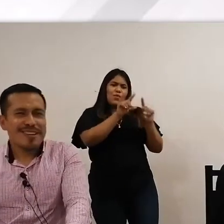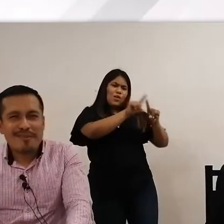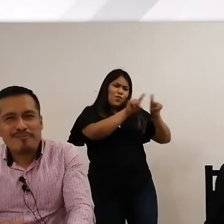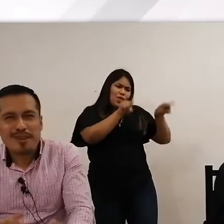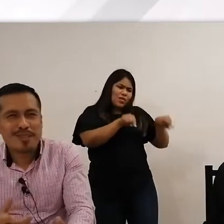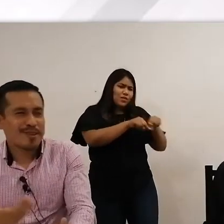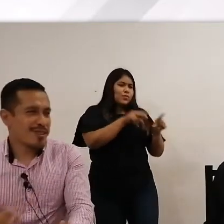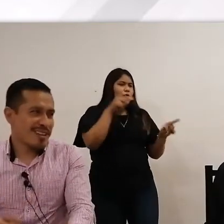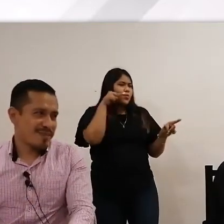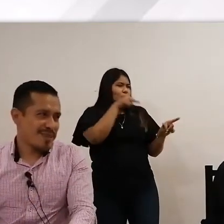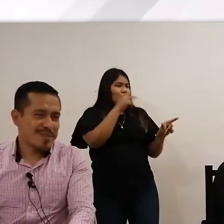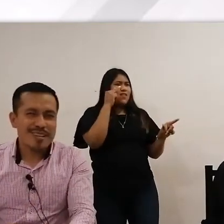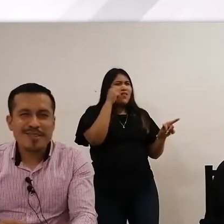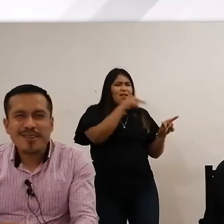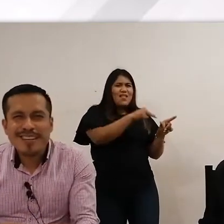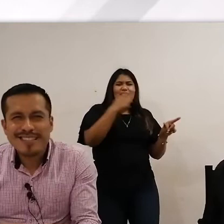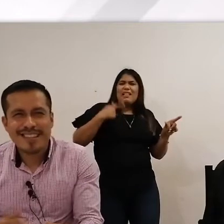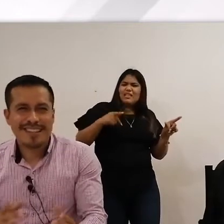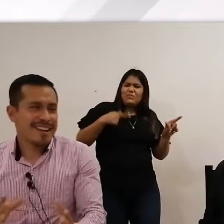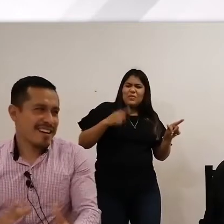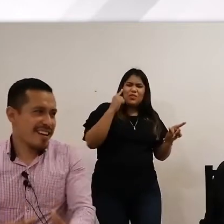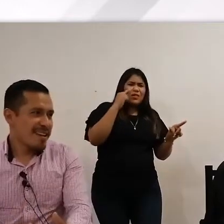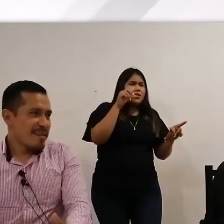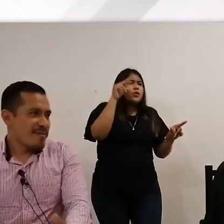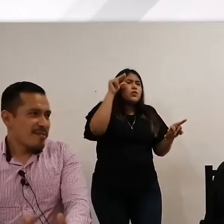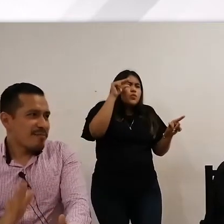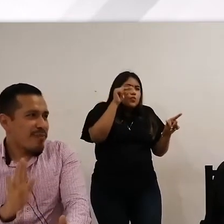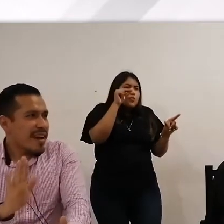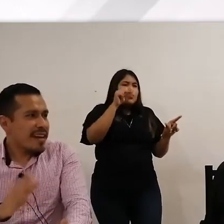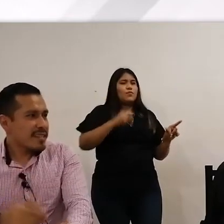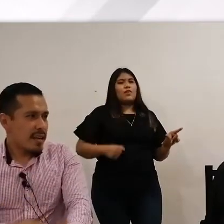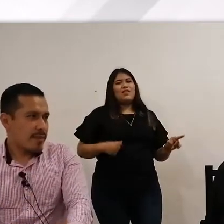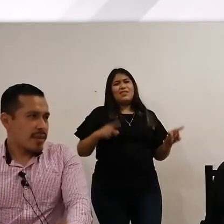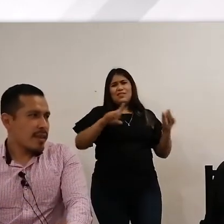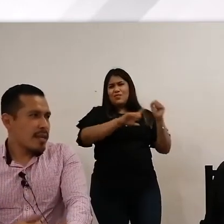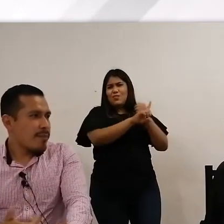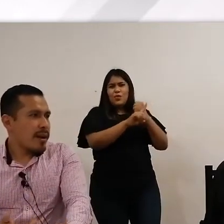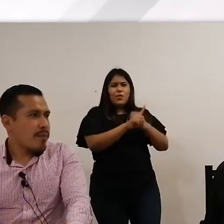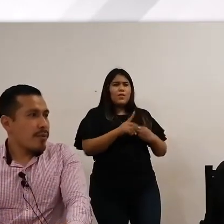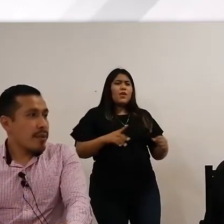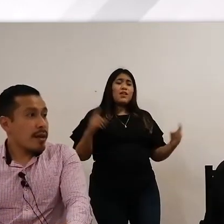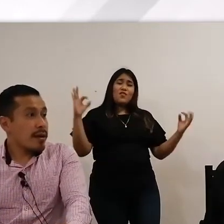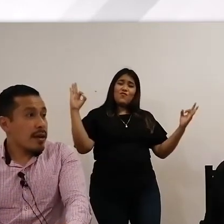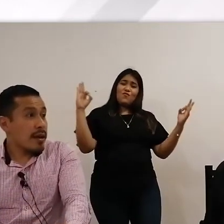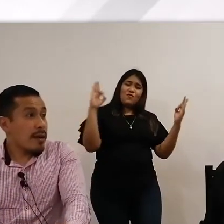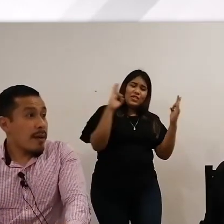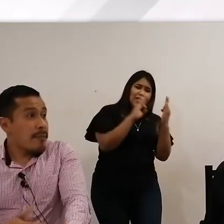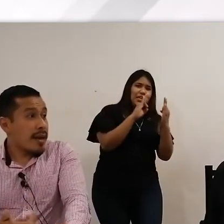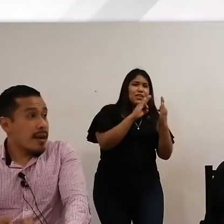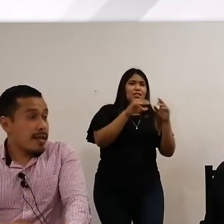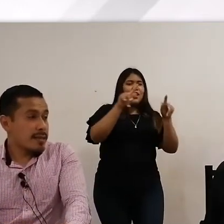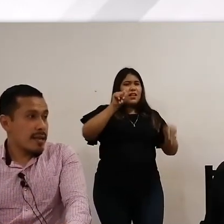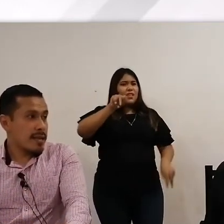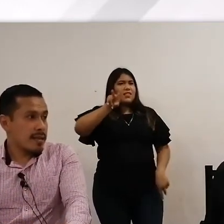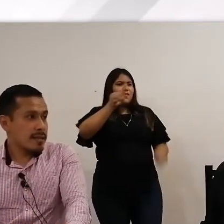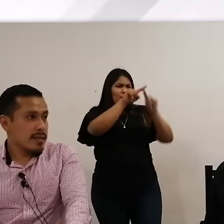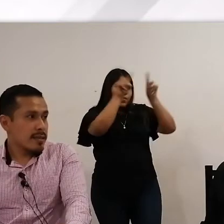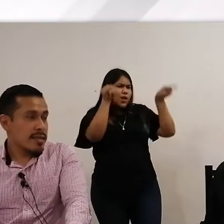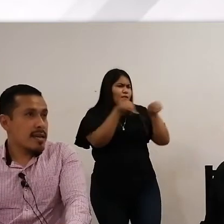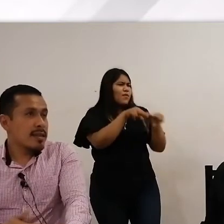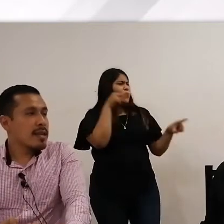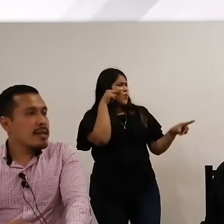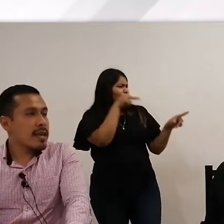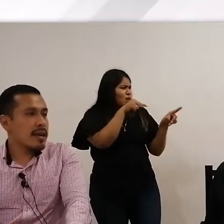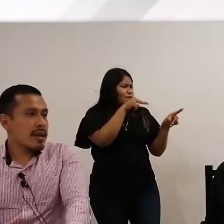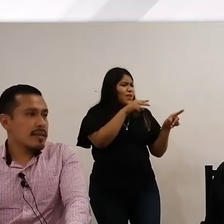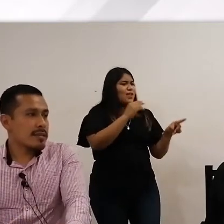En donde pues yo creo que las personas sordas tienen que pegarse a la pantalla para poder ver las señas